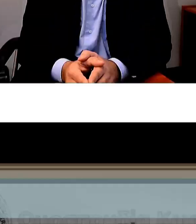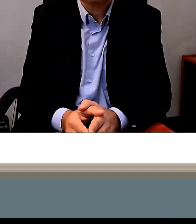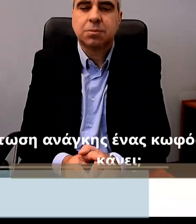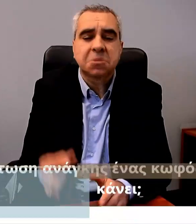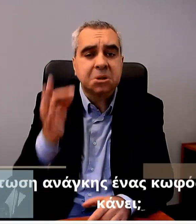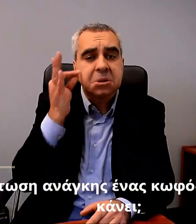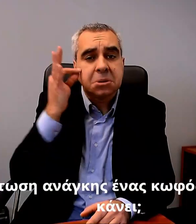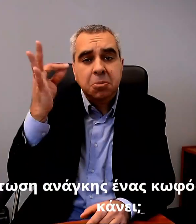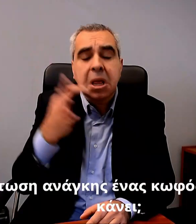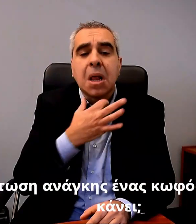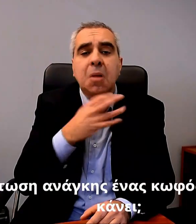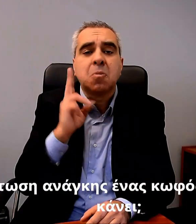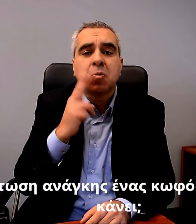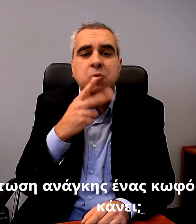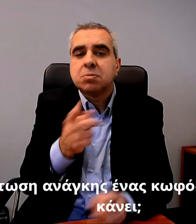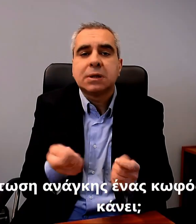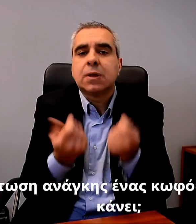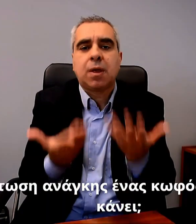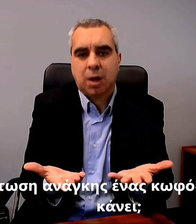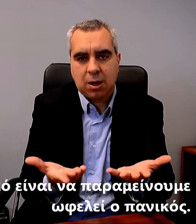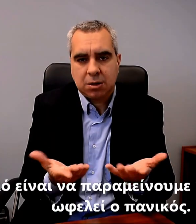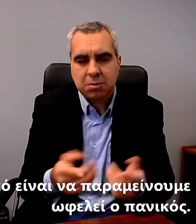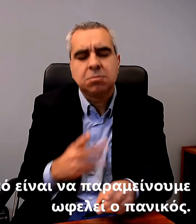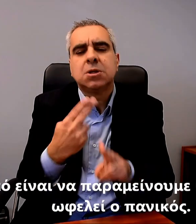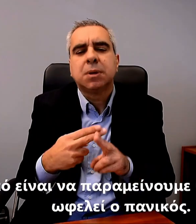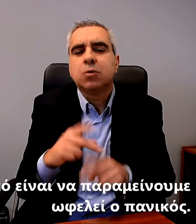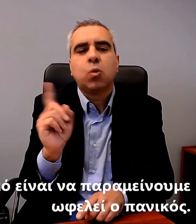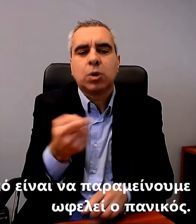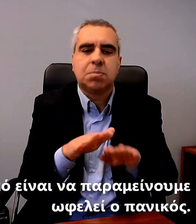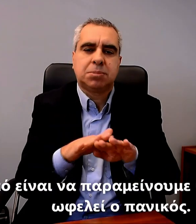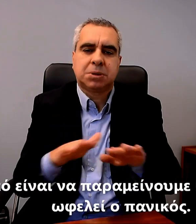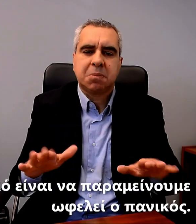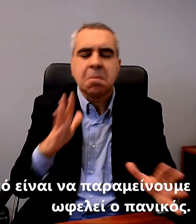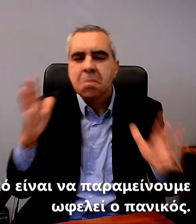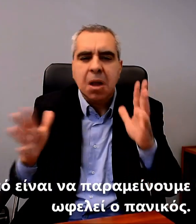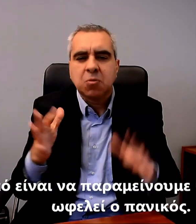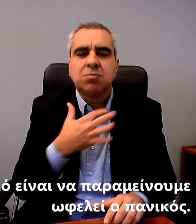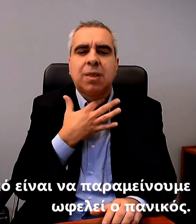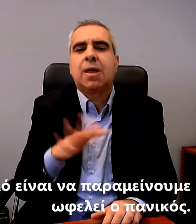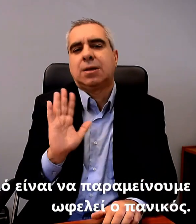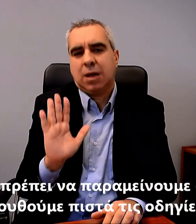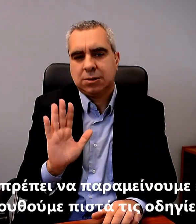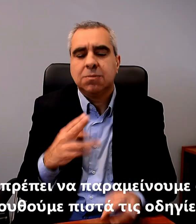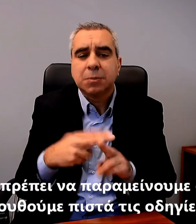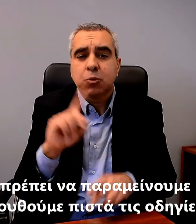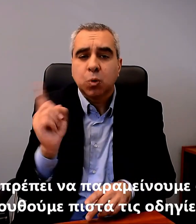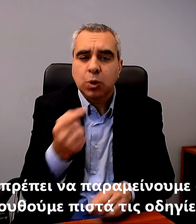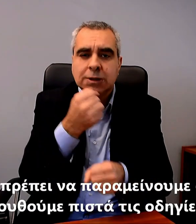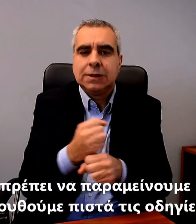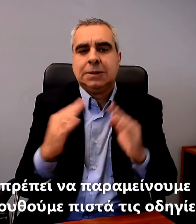Σε περίπτωση ανάγκη, ένα σκοφός τι μπορεί να κάνει. Σημαντικό είναι να παραμείνουμε ψύχρεμοι, δεν ωφελεί ο πανικός. Όλοι πρέπει να παραμείνουμε σπίτι και να